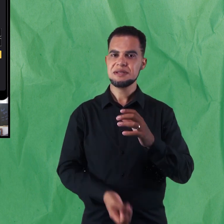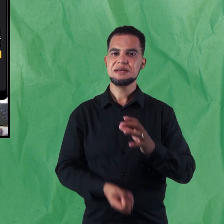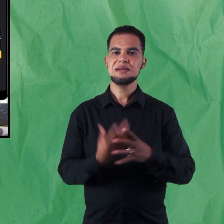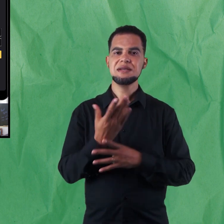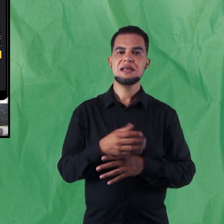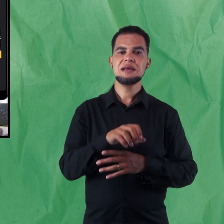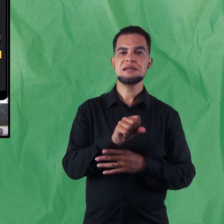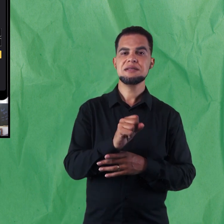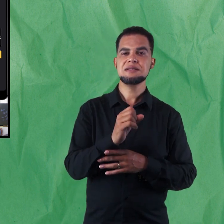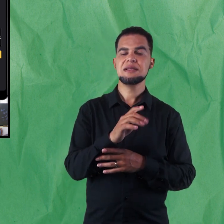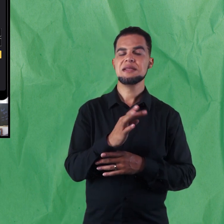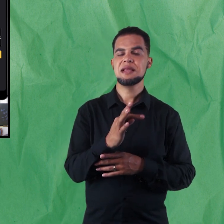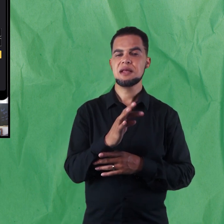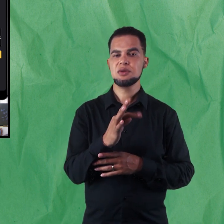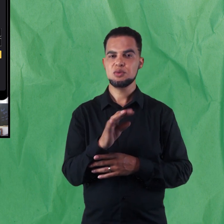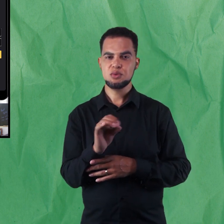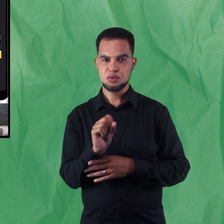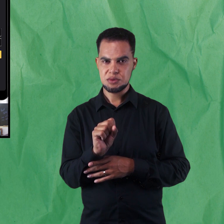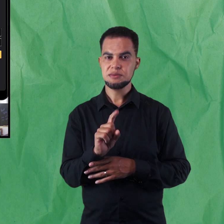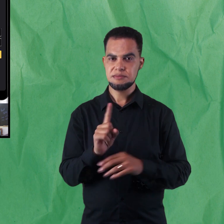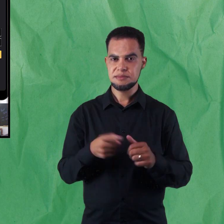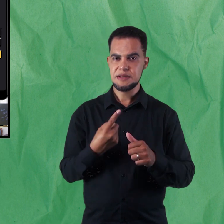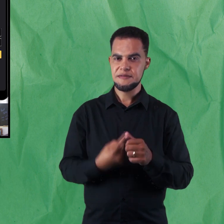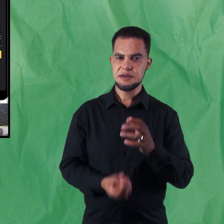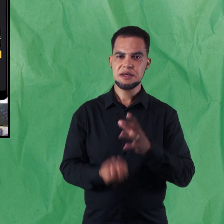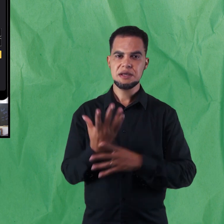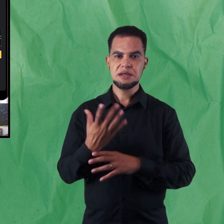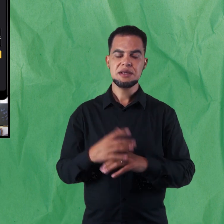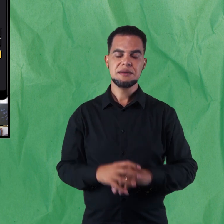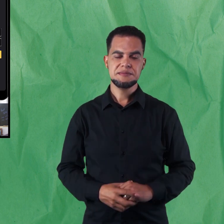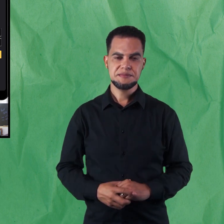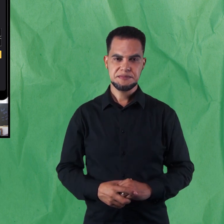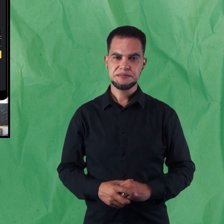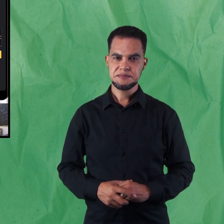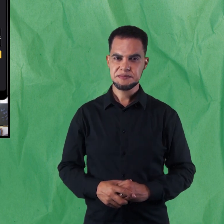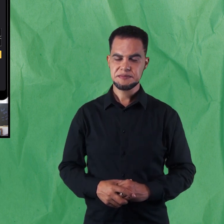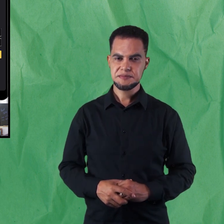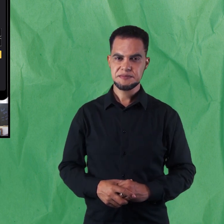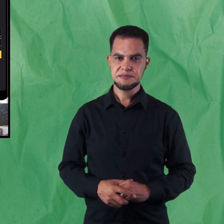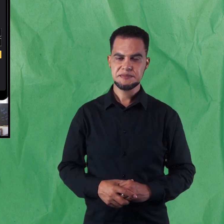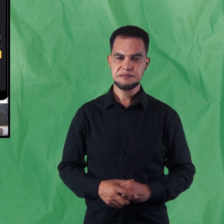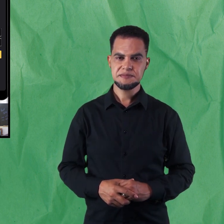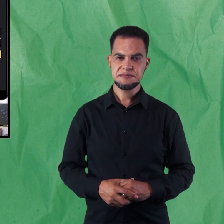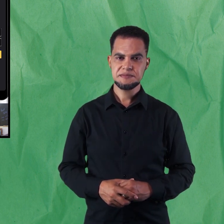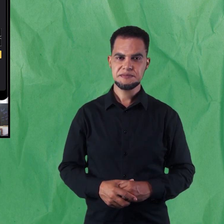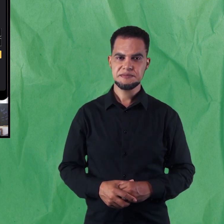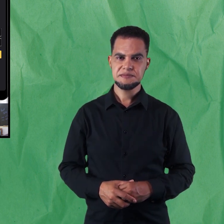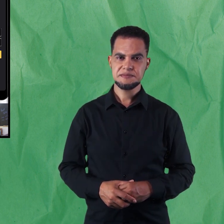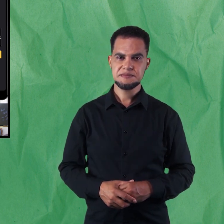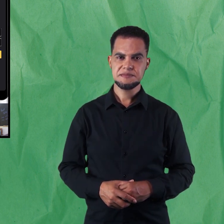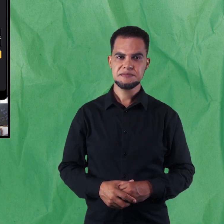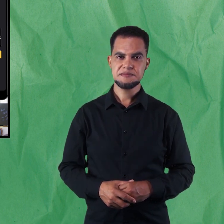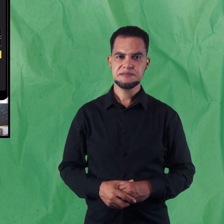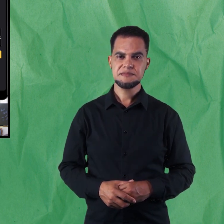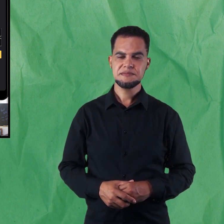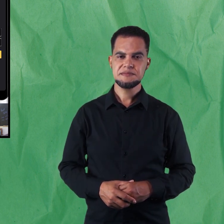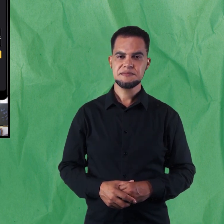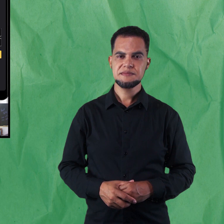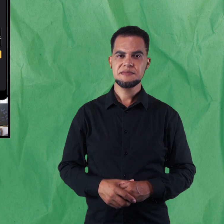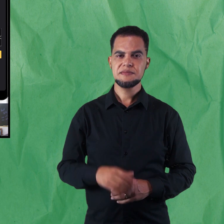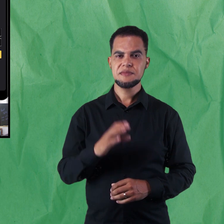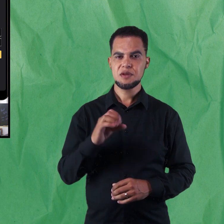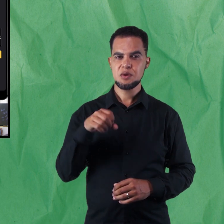criar os estados do e-mail, né? Então a gente vai vir aqui no sign in, não vou precisar do navigation,